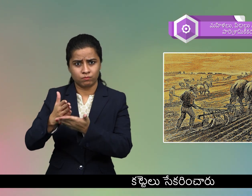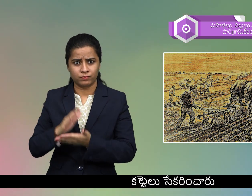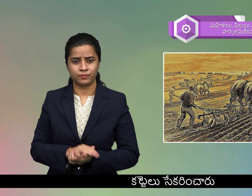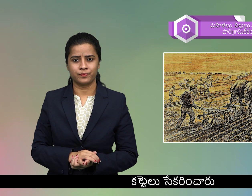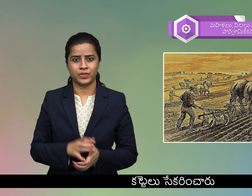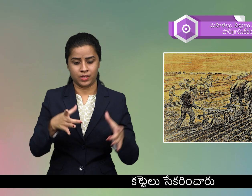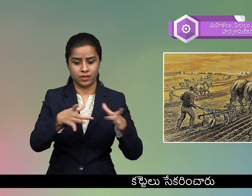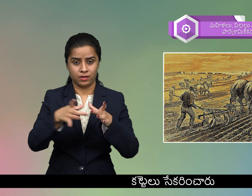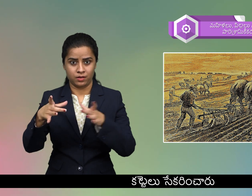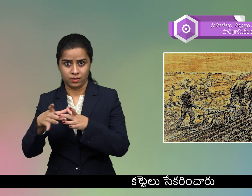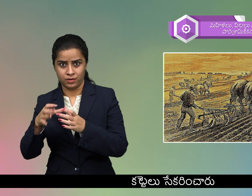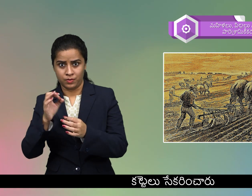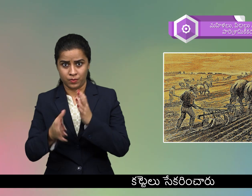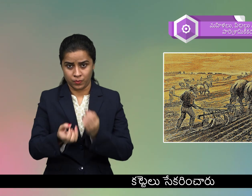కట్టెలు సేకరించారు